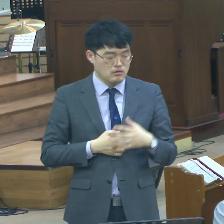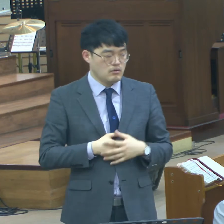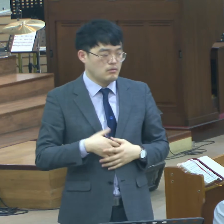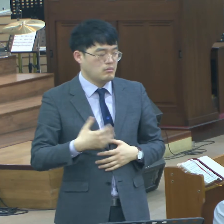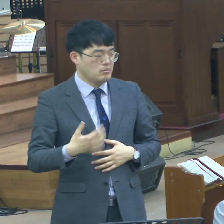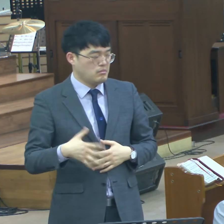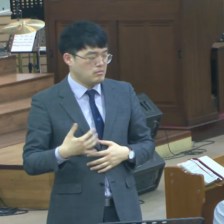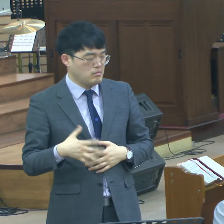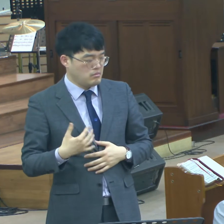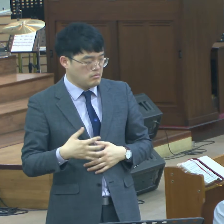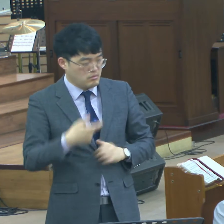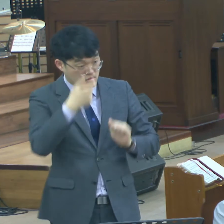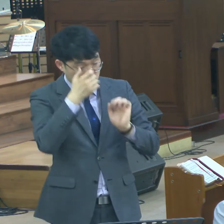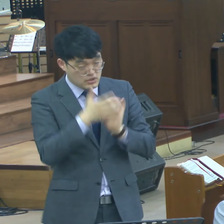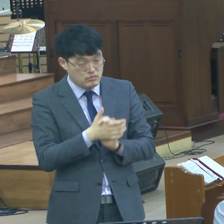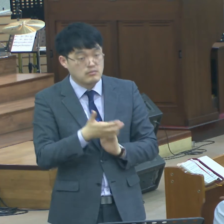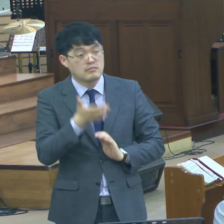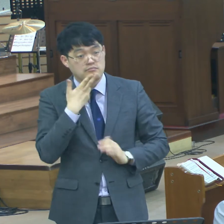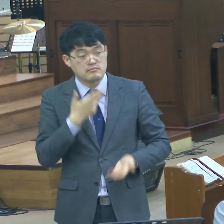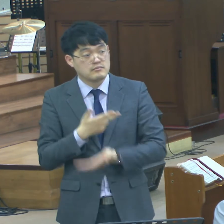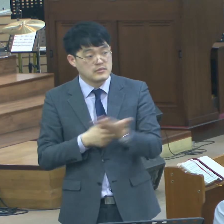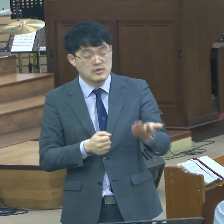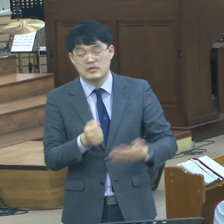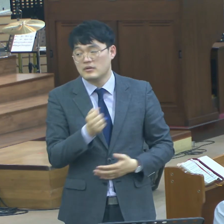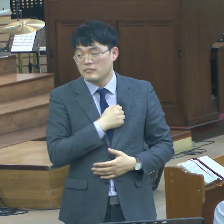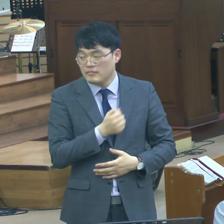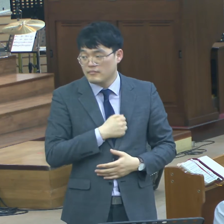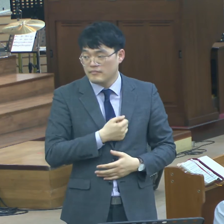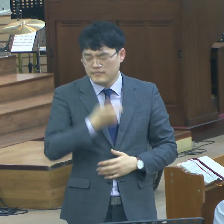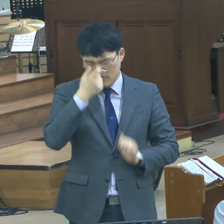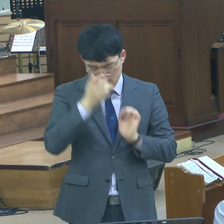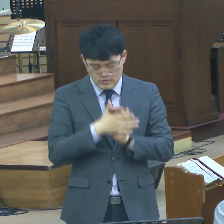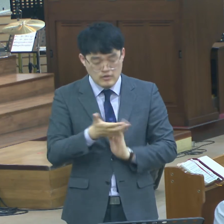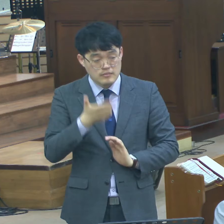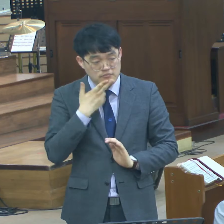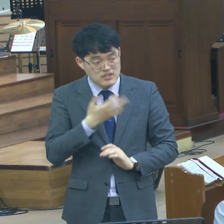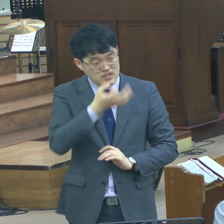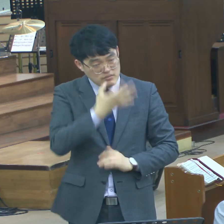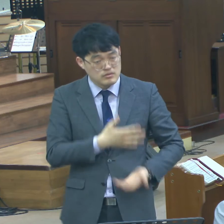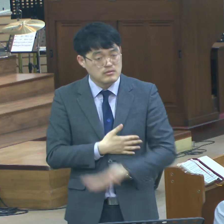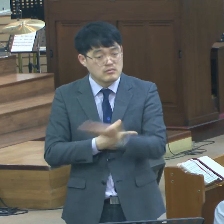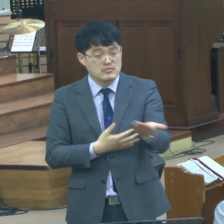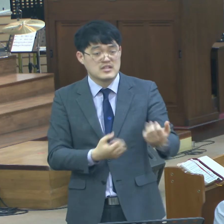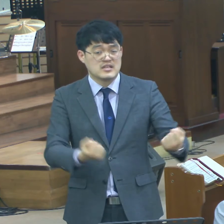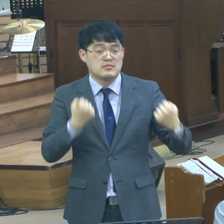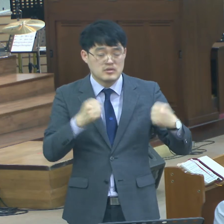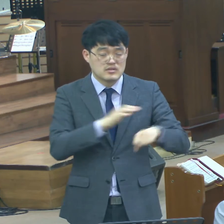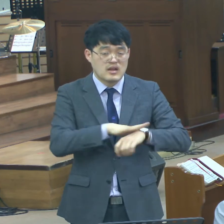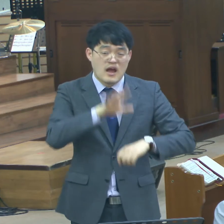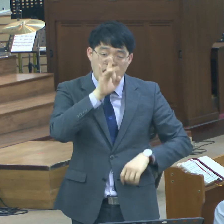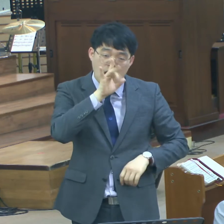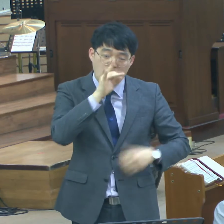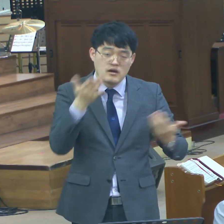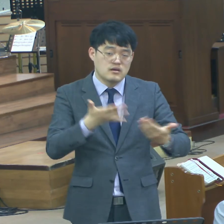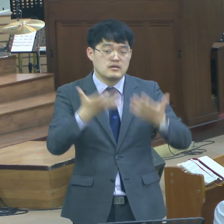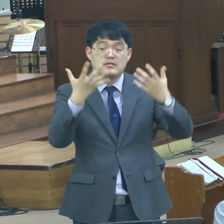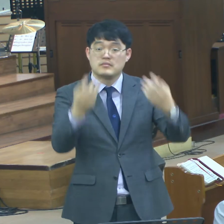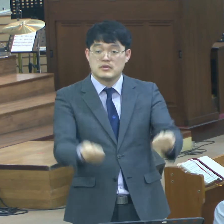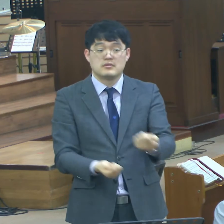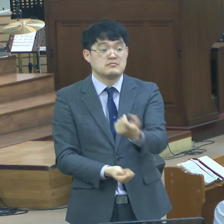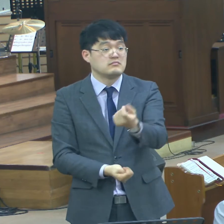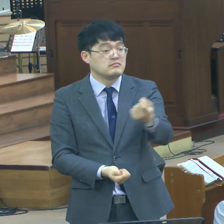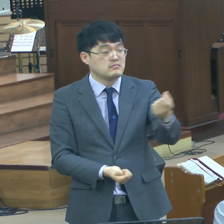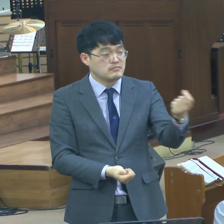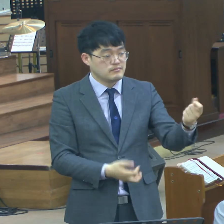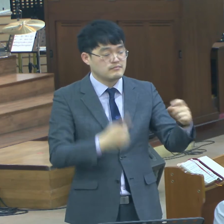기도를 안 하니까 얼마나 답답하세요. 기도를 안 하니까 얼마나 힘드세요. 여러분의 힘으로 안 되는 일들이 얼마나 많으세요.